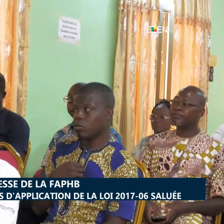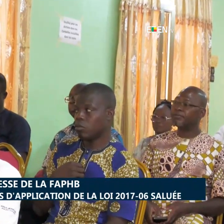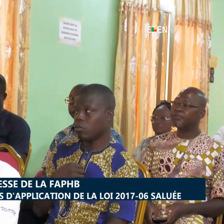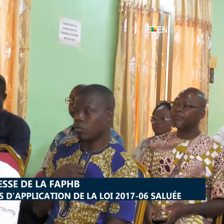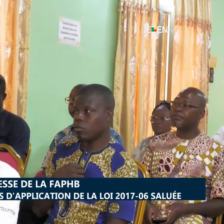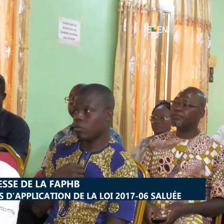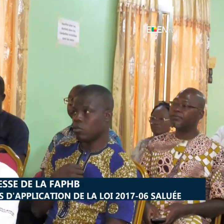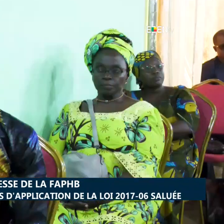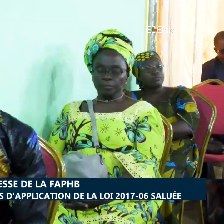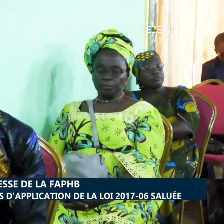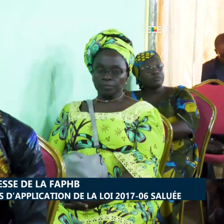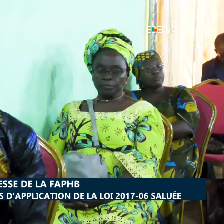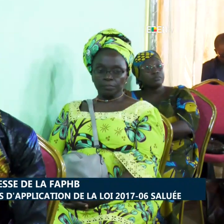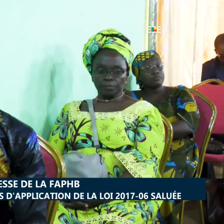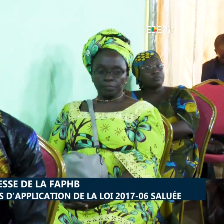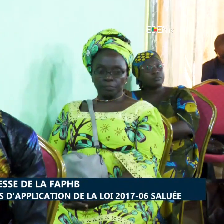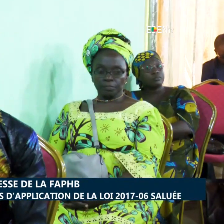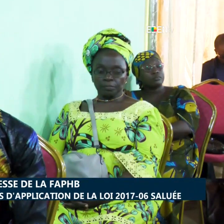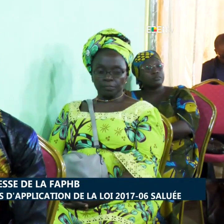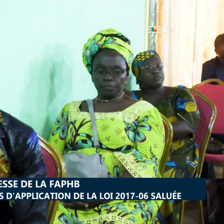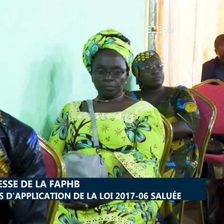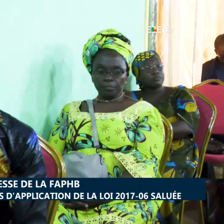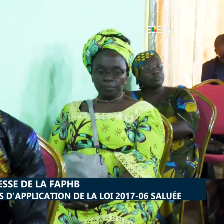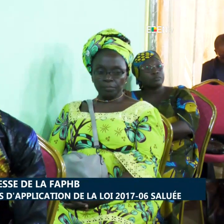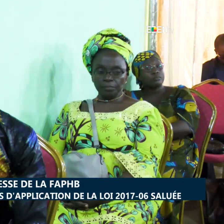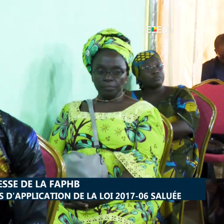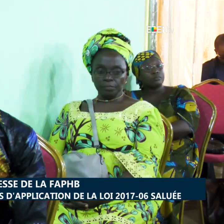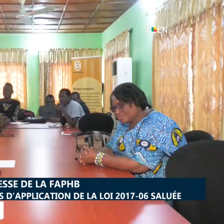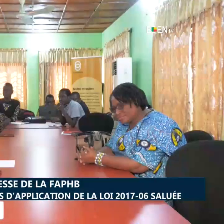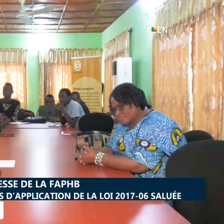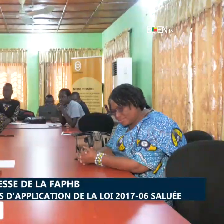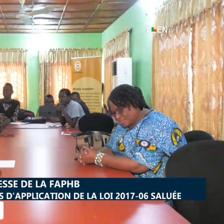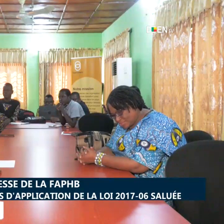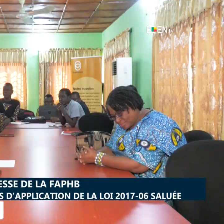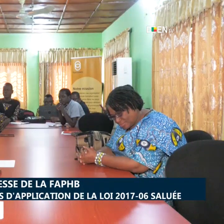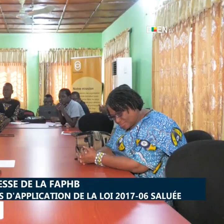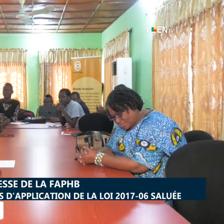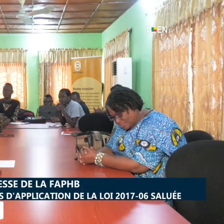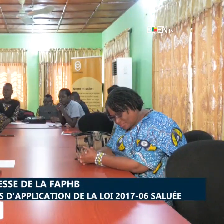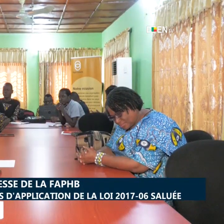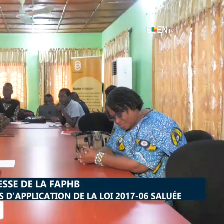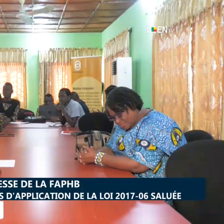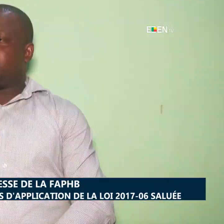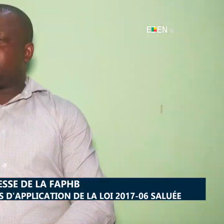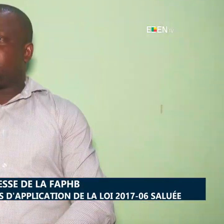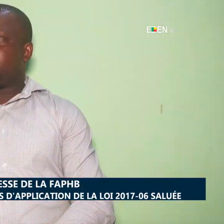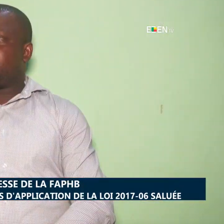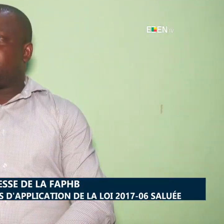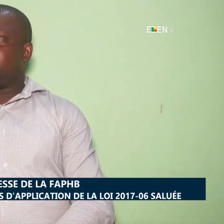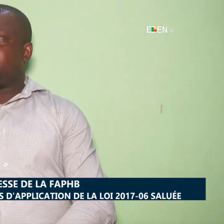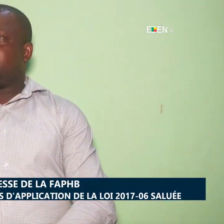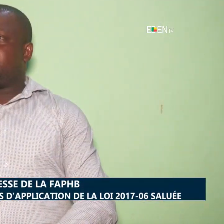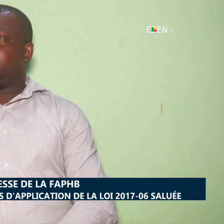21 juin dernier pour rendre applicable la loi portant protection et promotion des personnes handicapées en République du